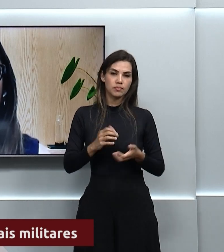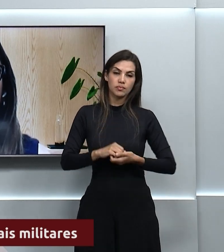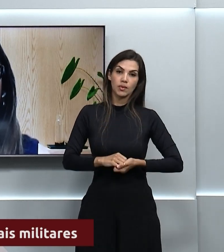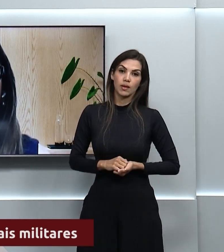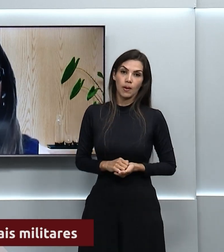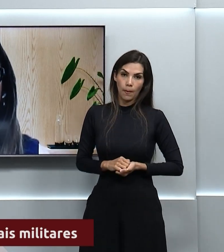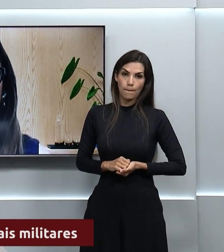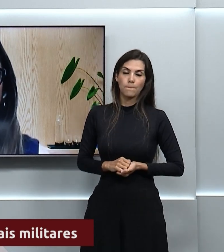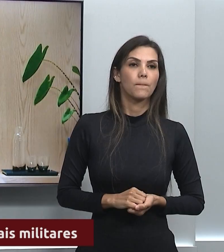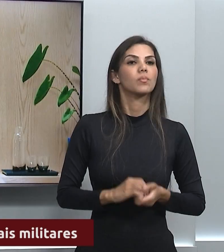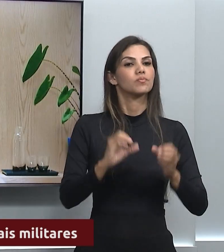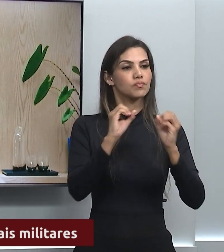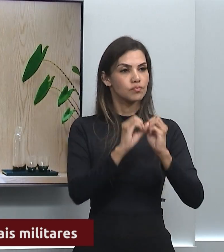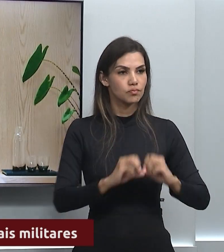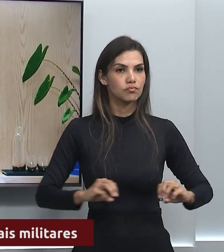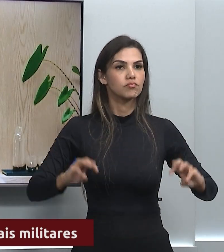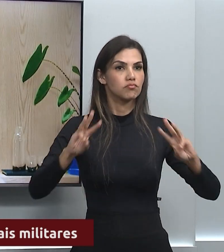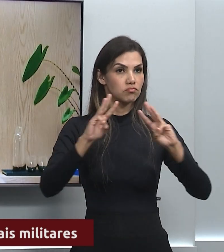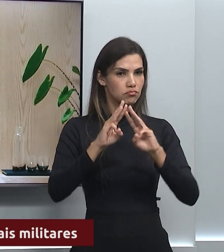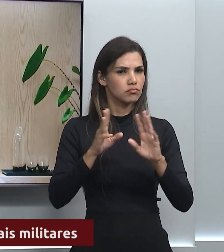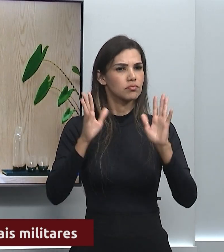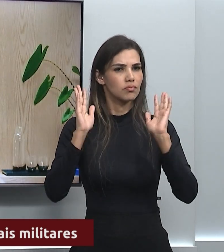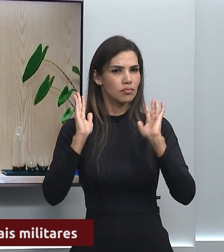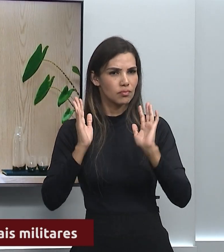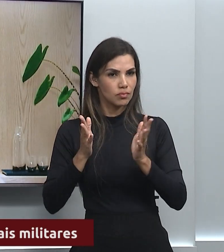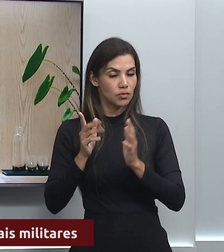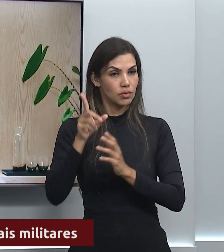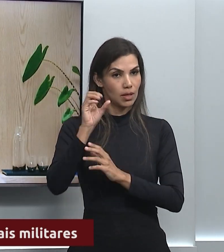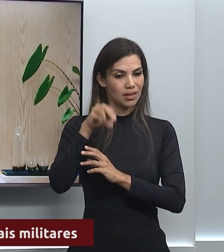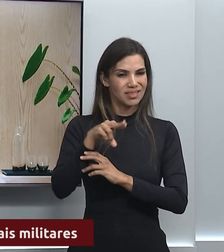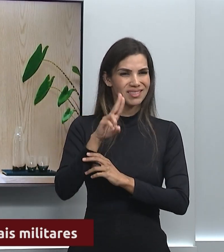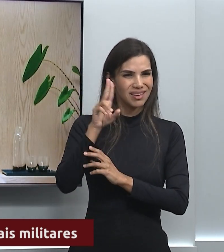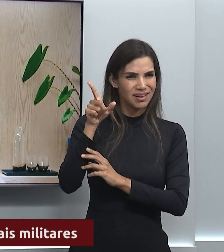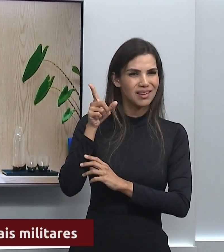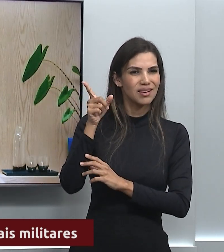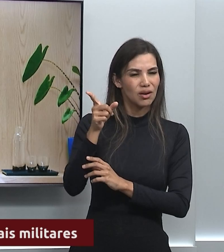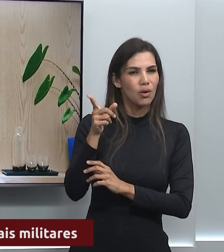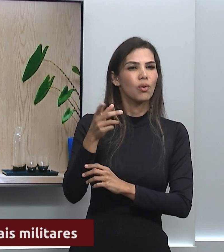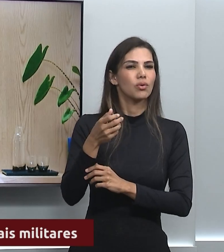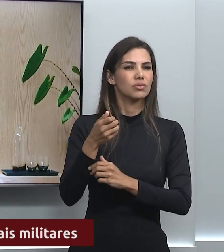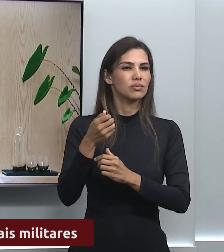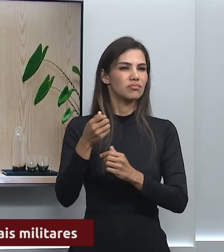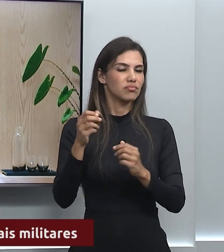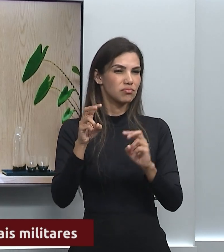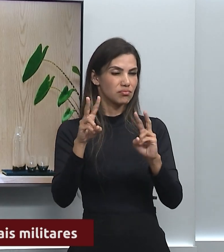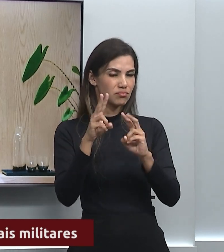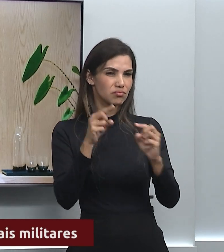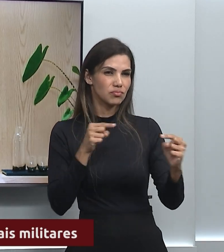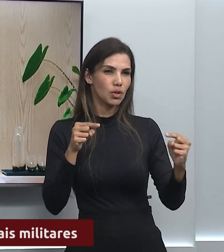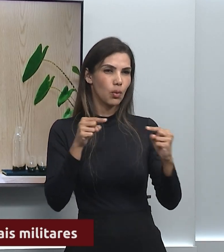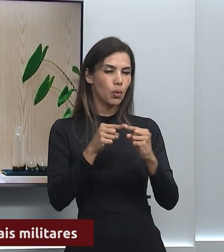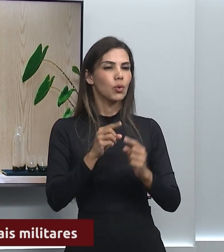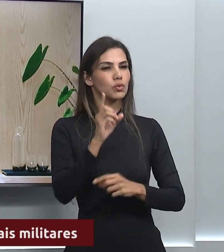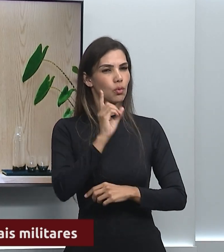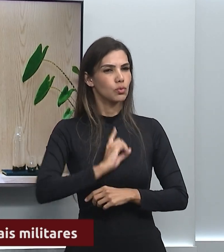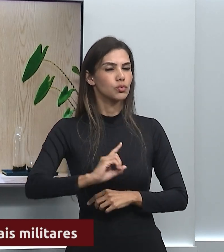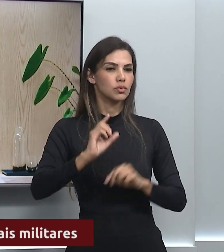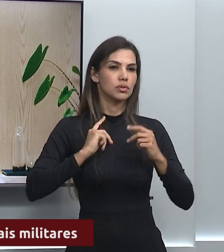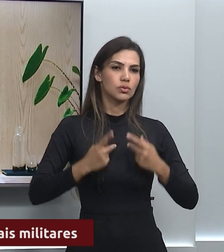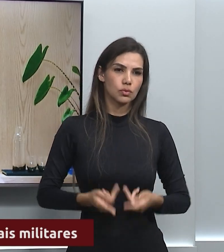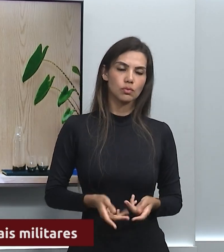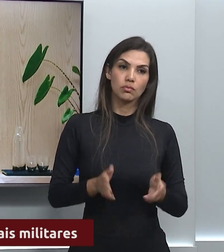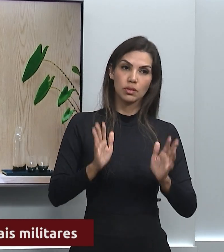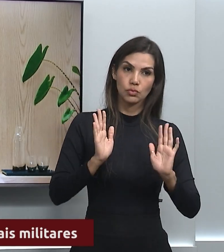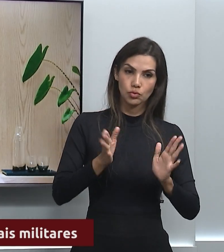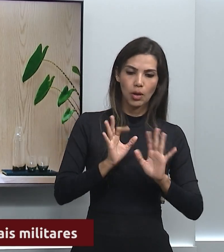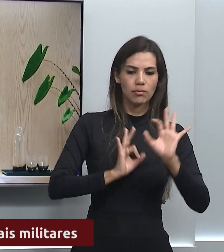ONU, ela possui os organismos da ONU que dizem respeito aos direitos humanos já a